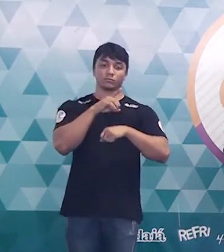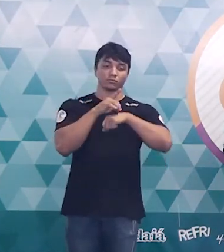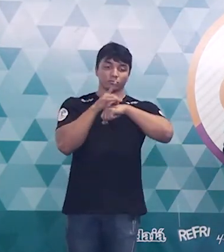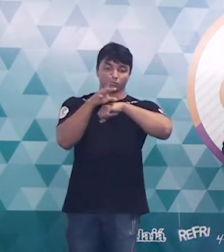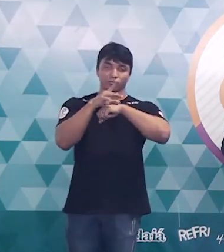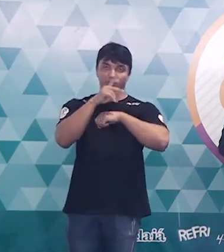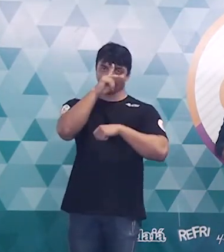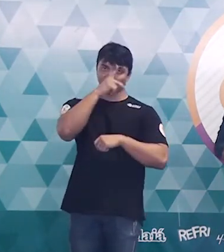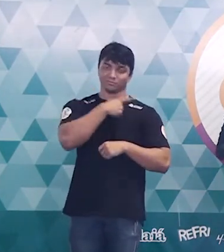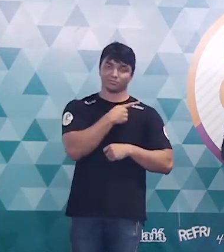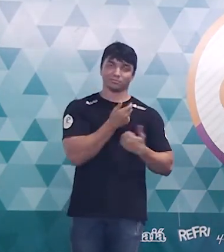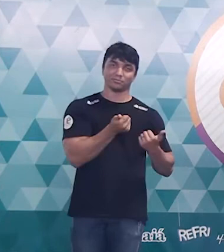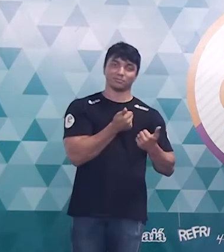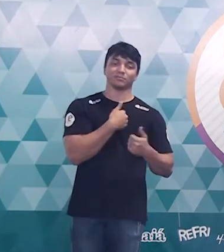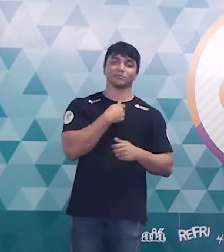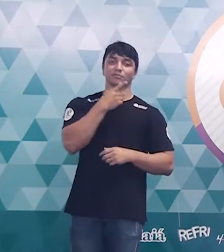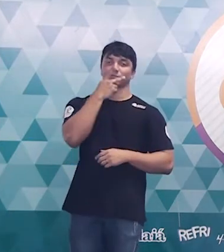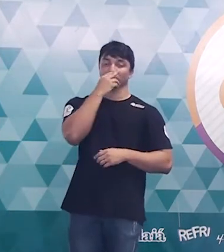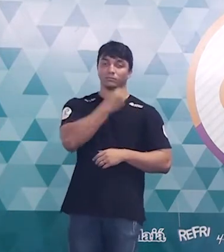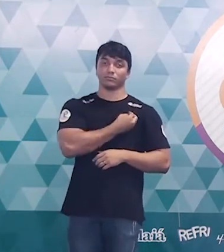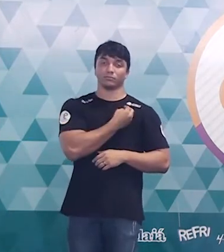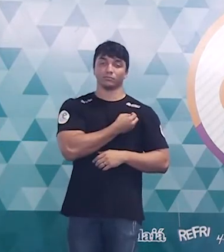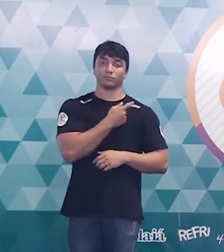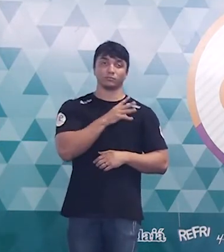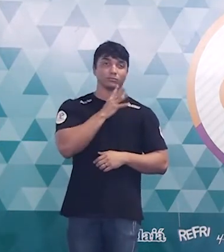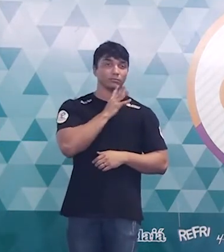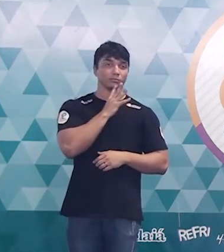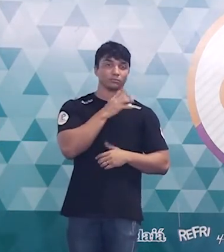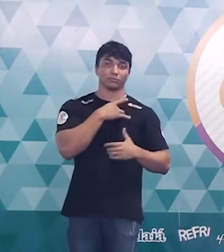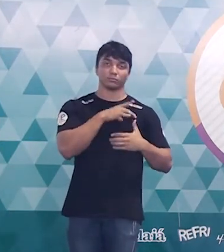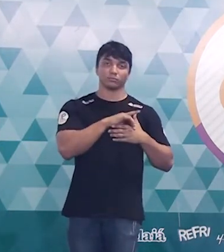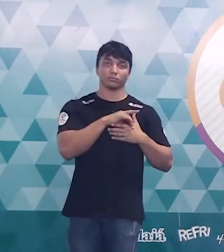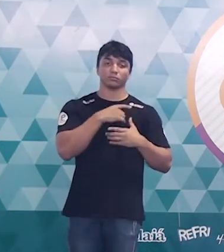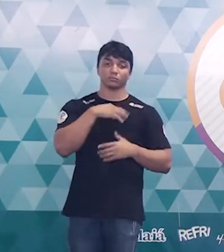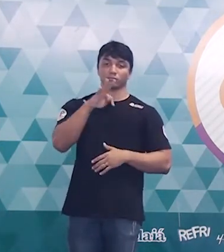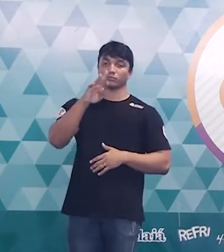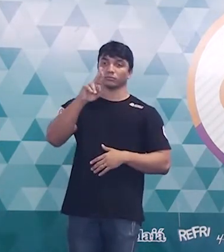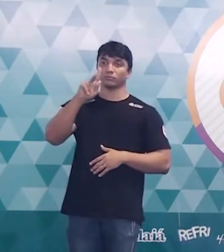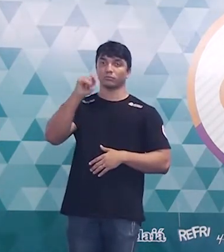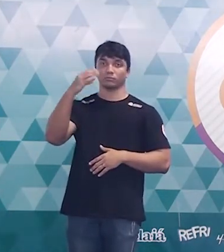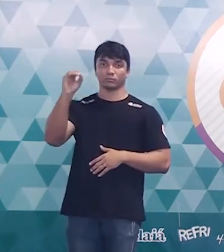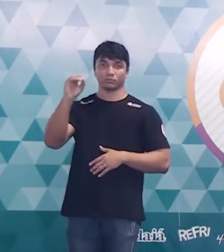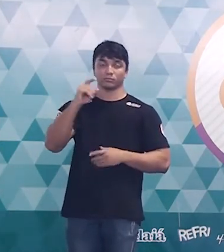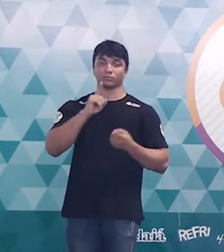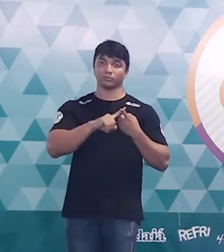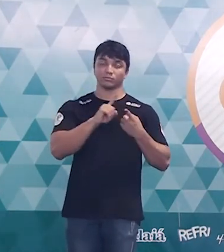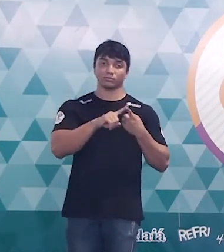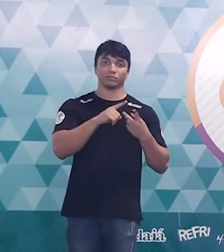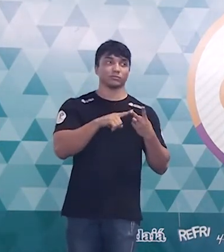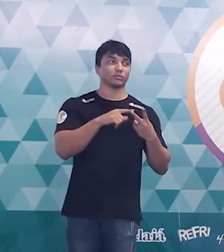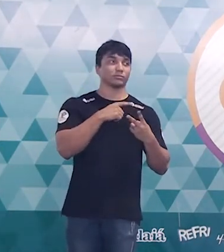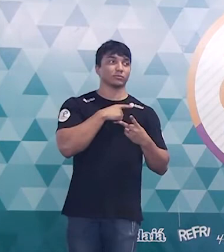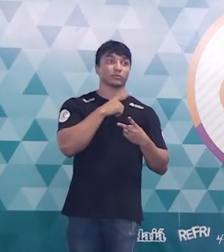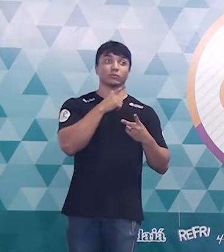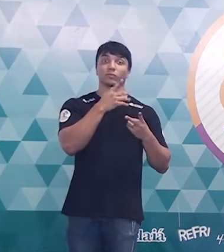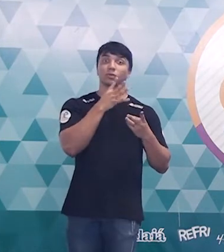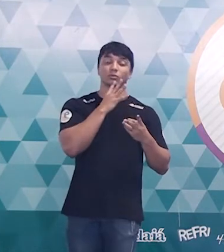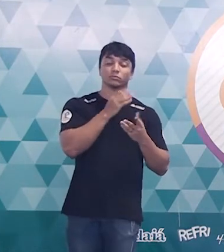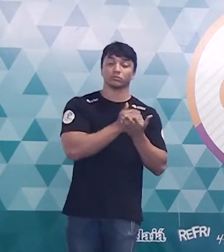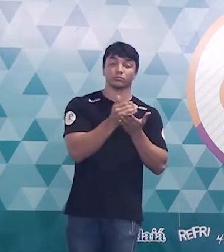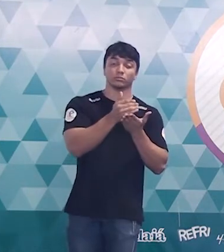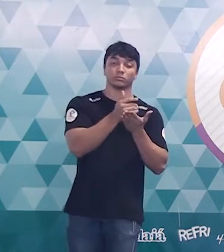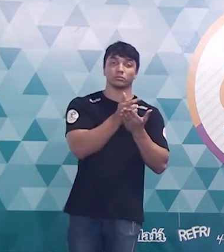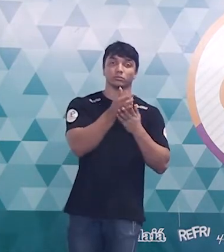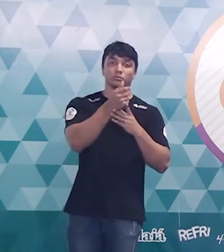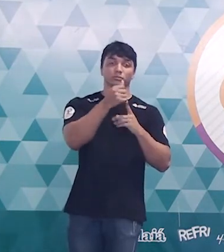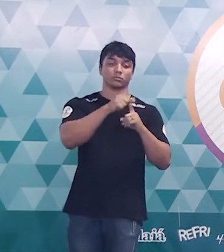Cancão. Meus alunos presenciais conhecem também o trucão, que é o truque do Cancão. E começou nesse